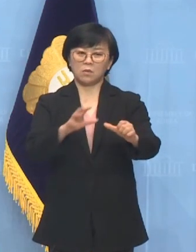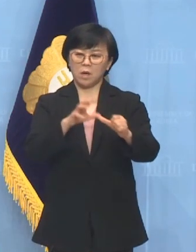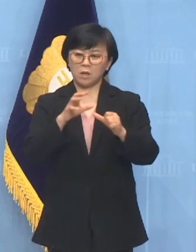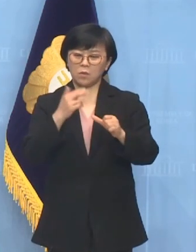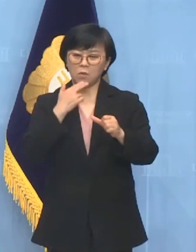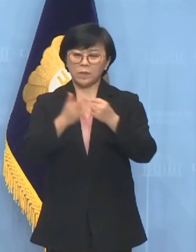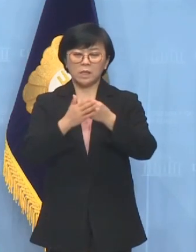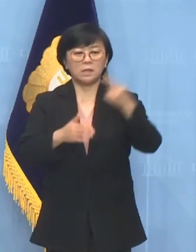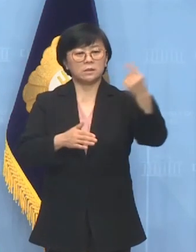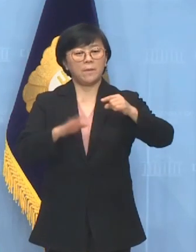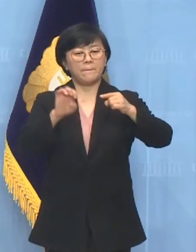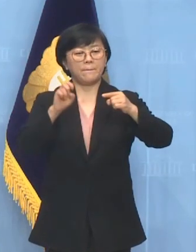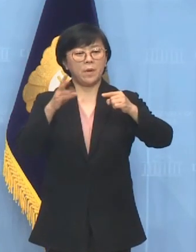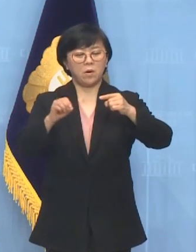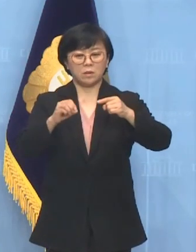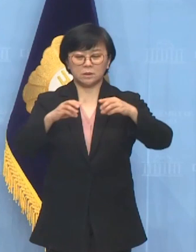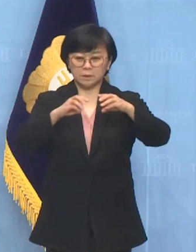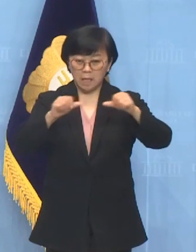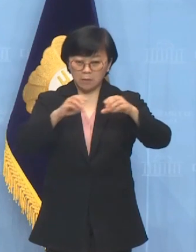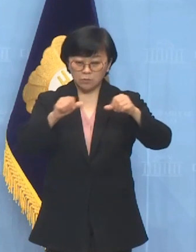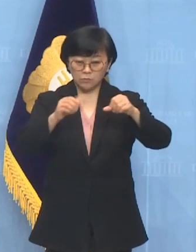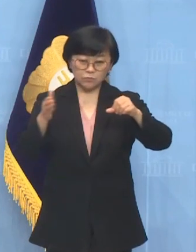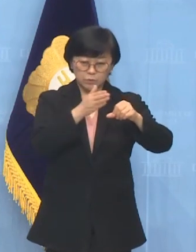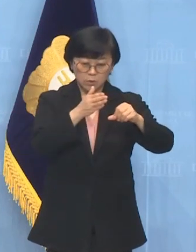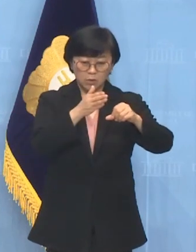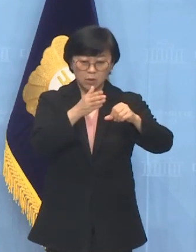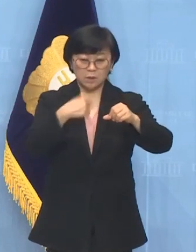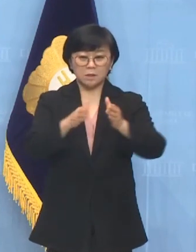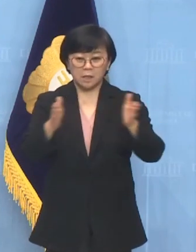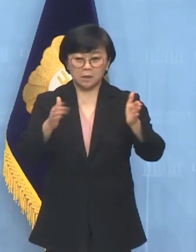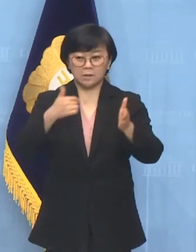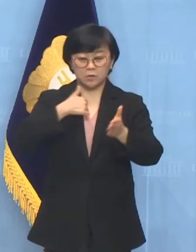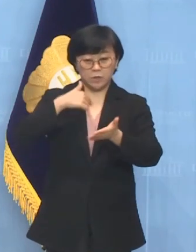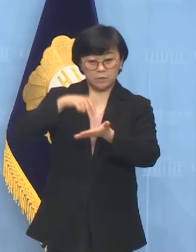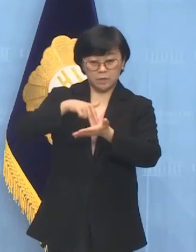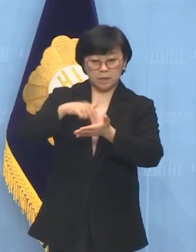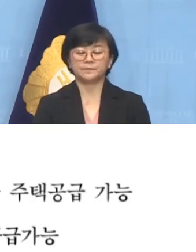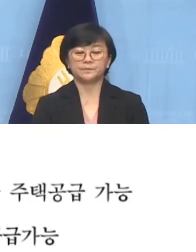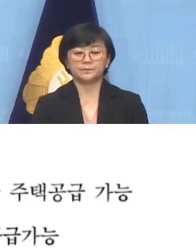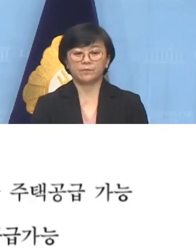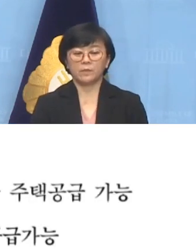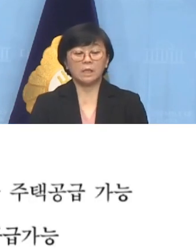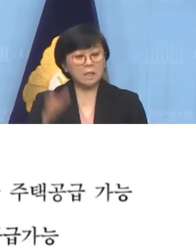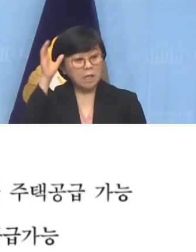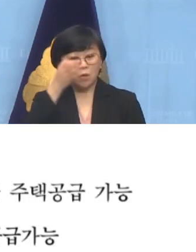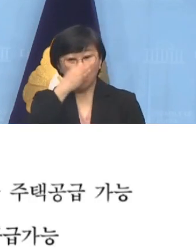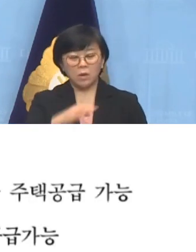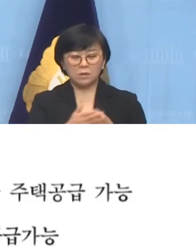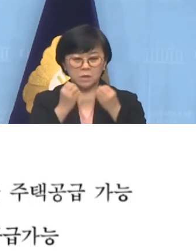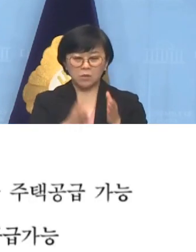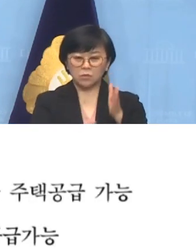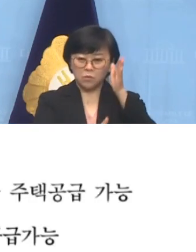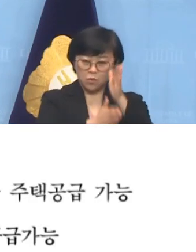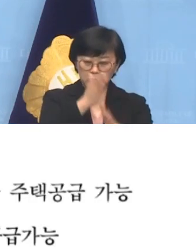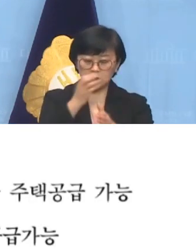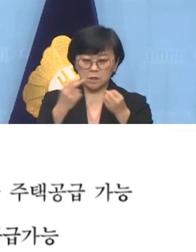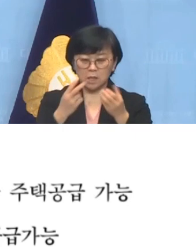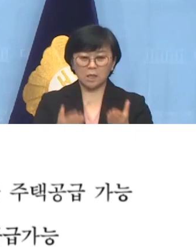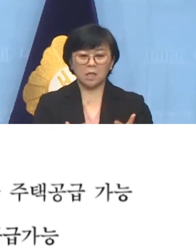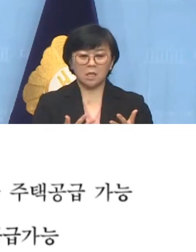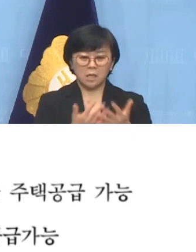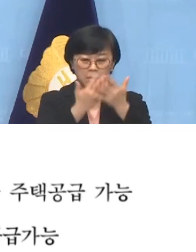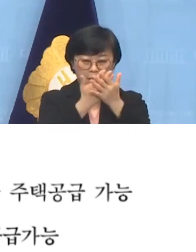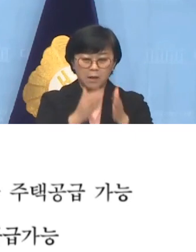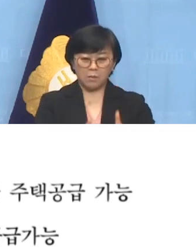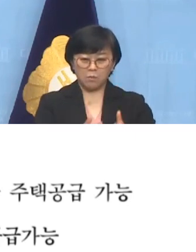있는 약 1000평 이상 규모 대규모 부지부터 적용을 해야 한다는 게 저희들의 생각입니다. 기대 효과는 신도시 개발이나 재개발 재건축보다